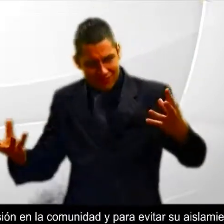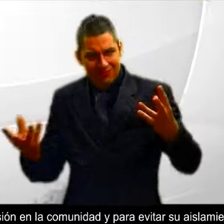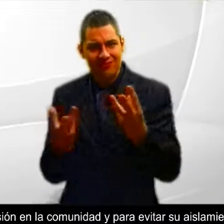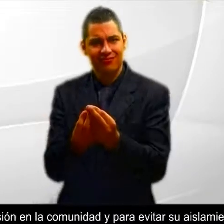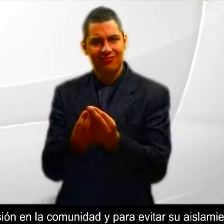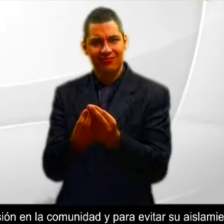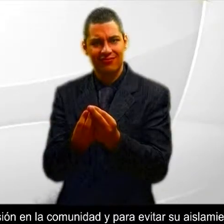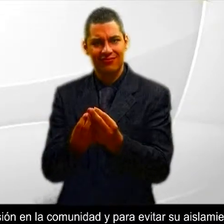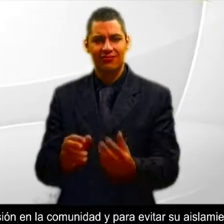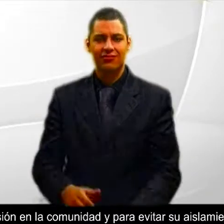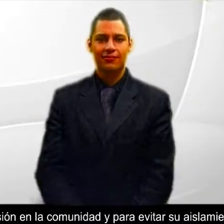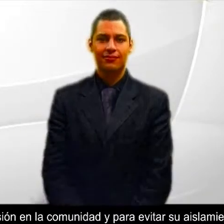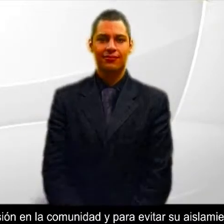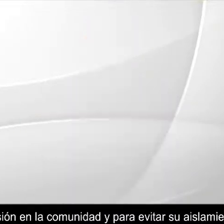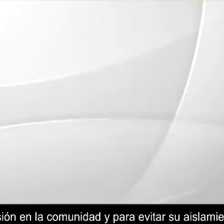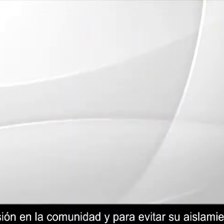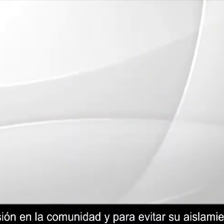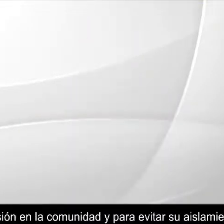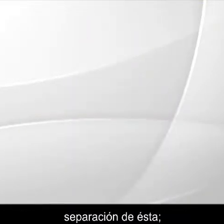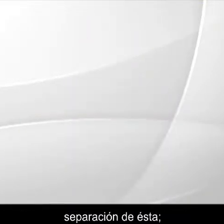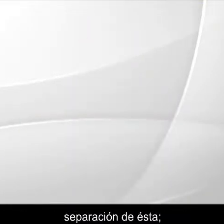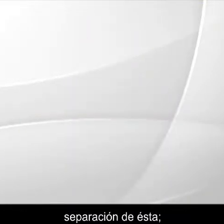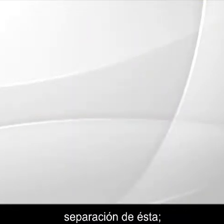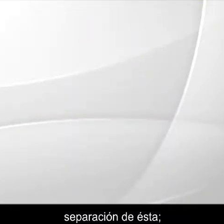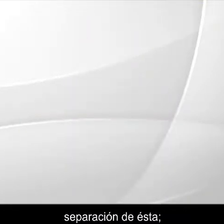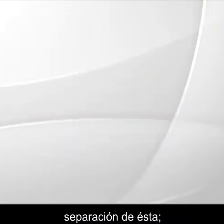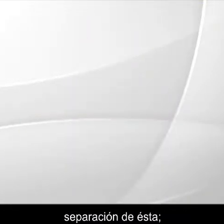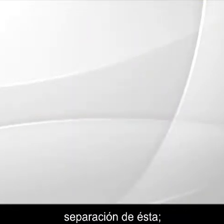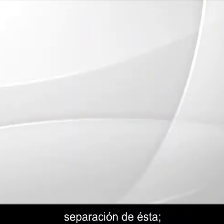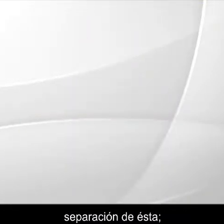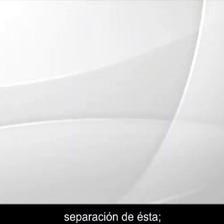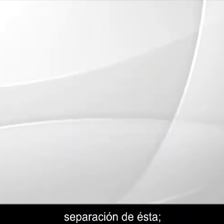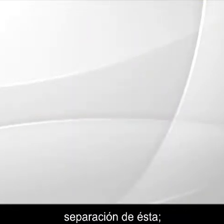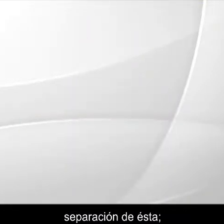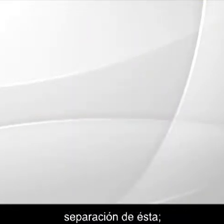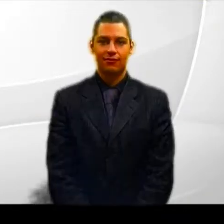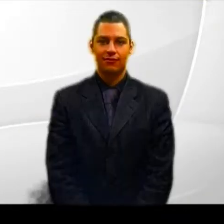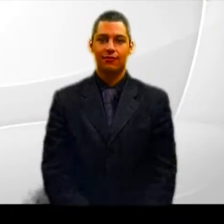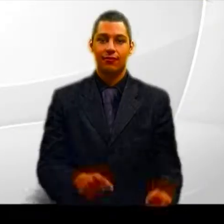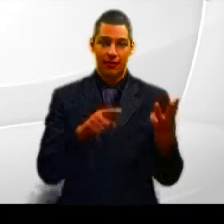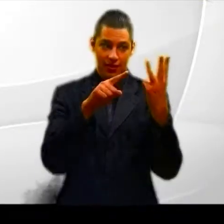inclusión en la comunidad y para evitar su aislamiento o separación de ésta c.